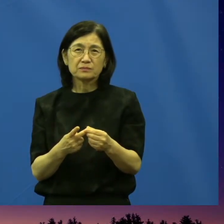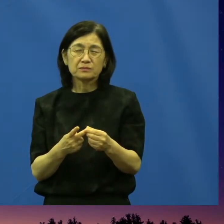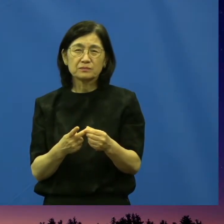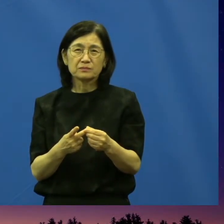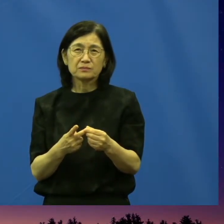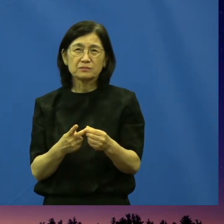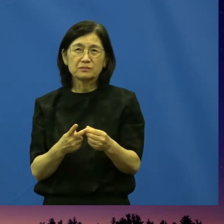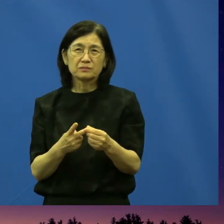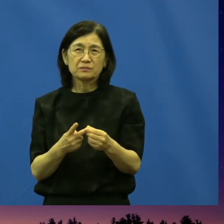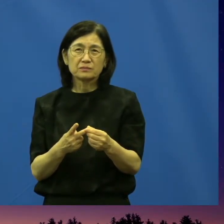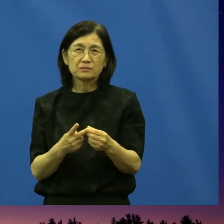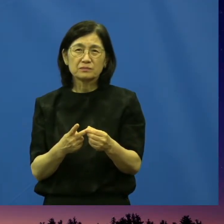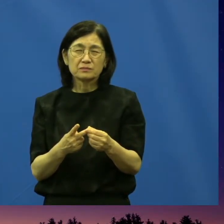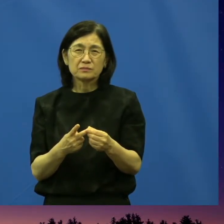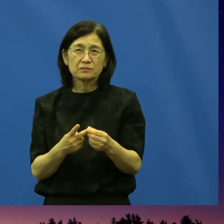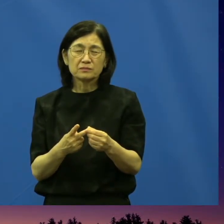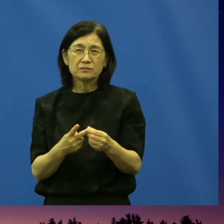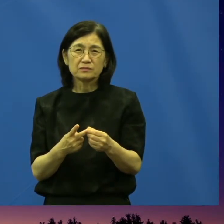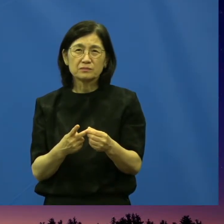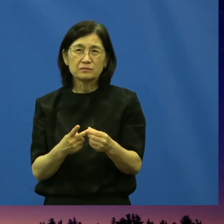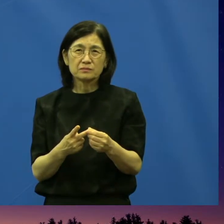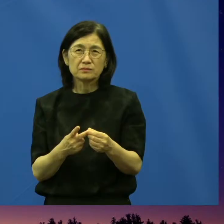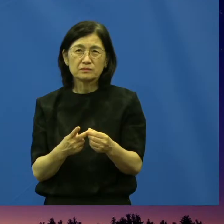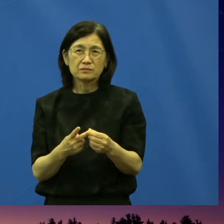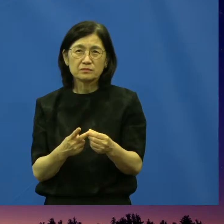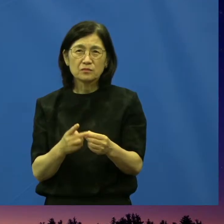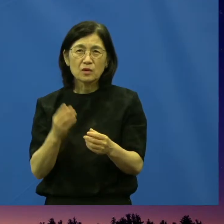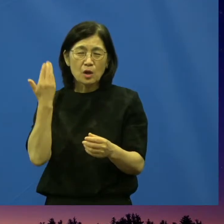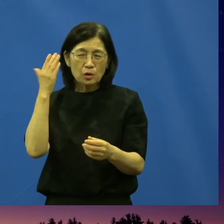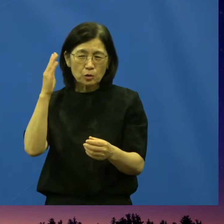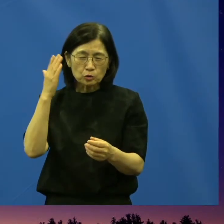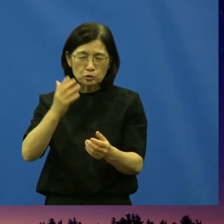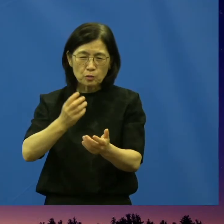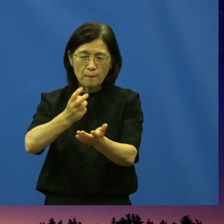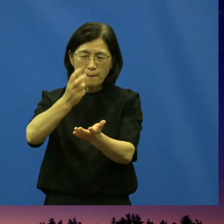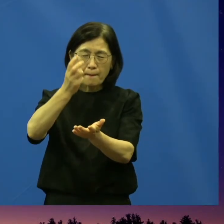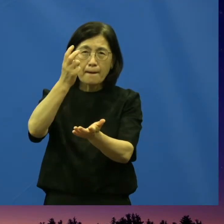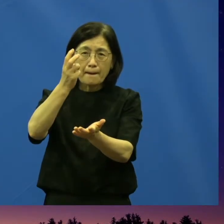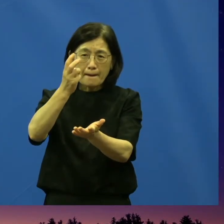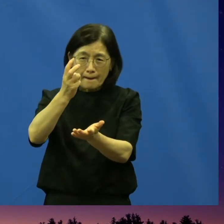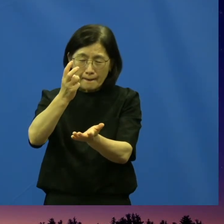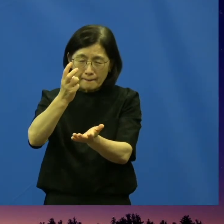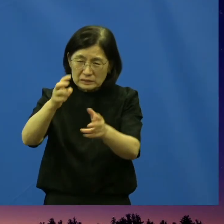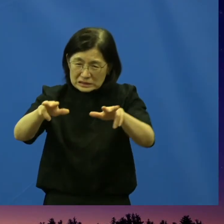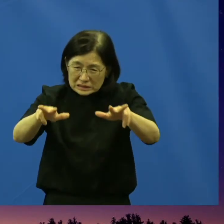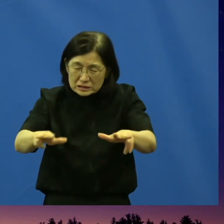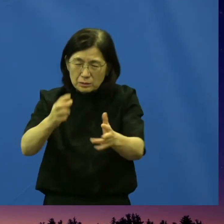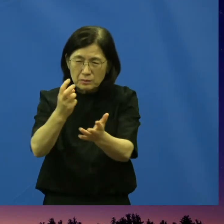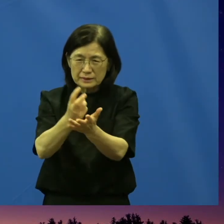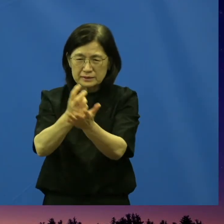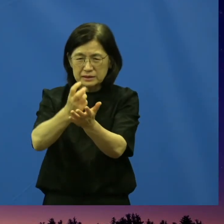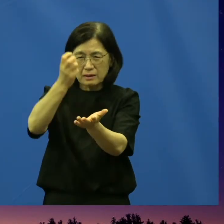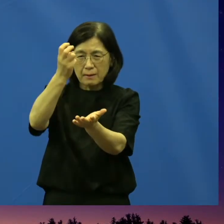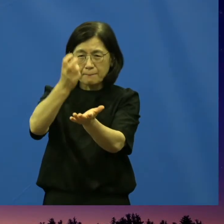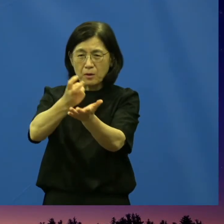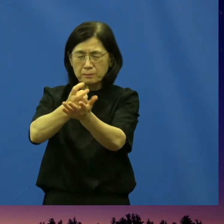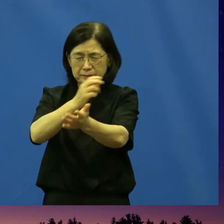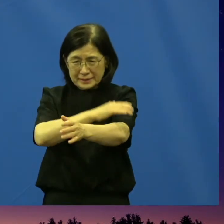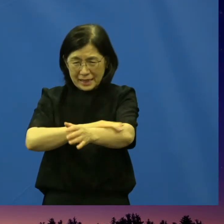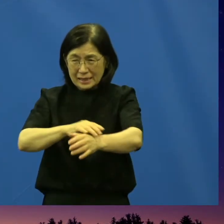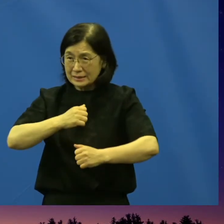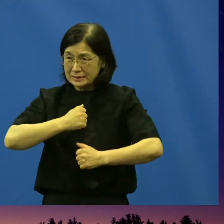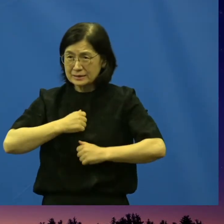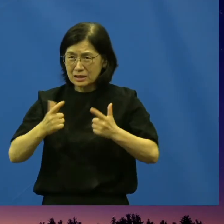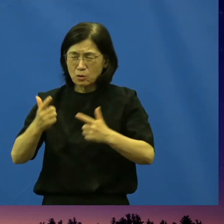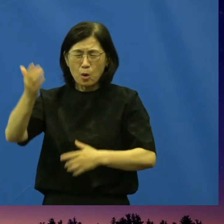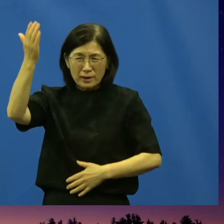이런 법이라는 것들을 만들어서 제도적으로 잘 시스템이 되어 있는 시대가 아니고, 고대 사회는